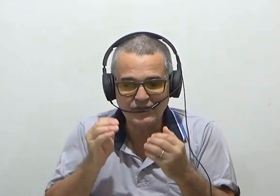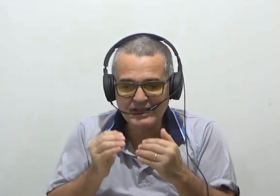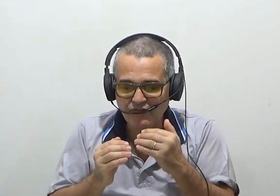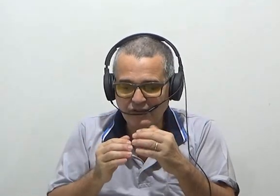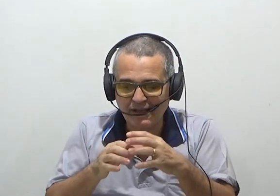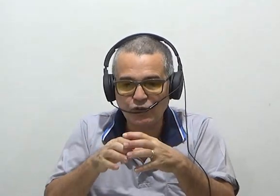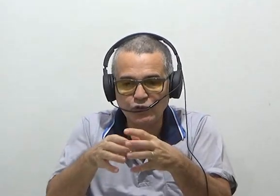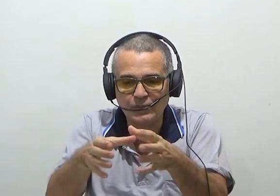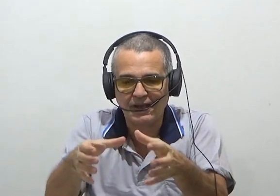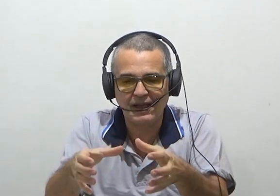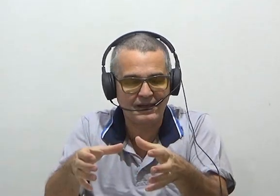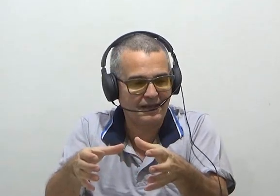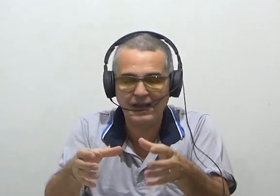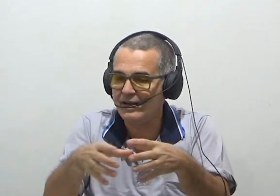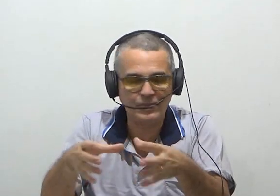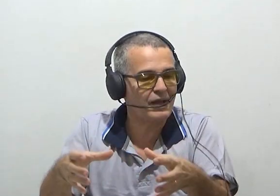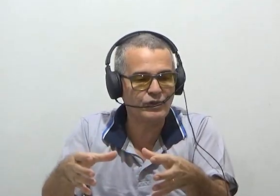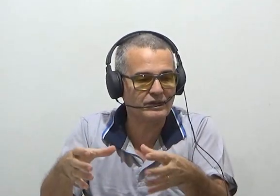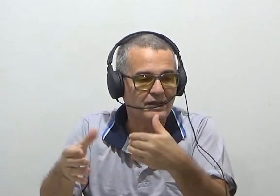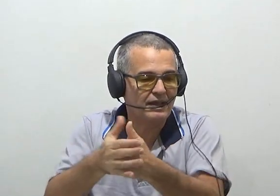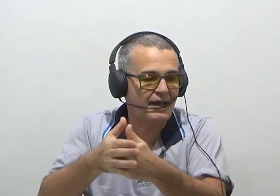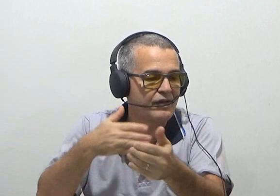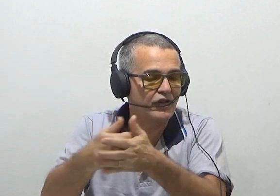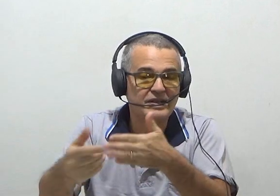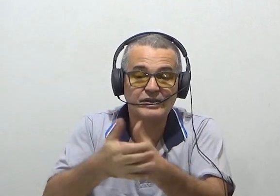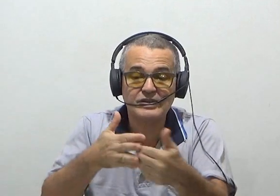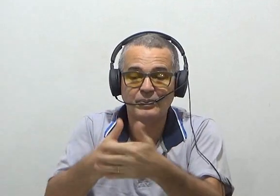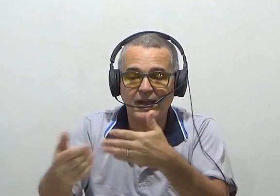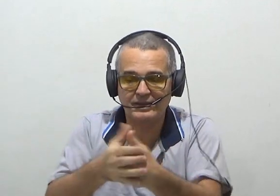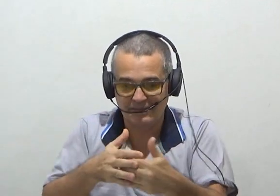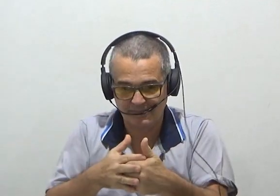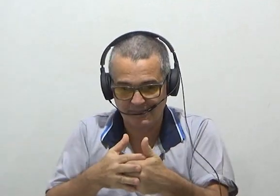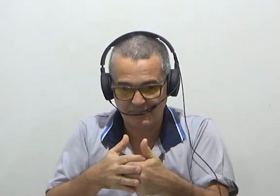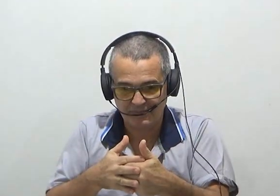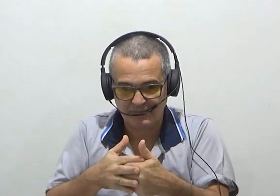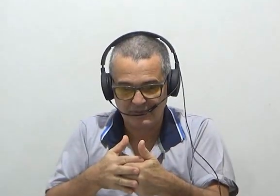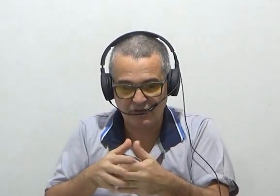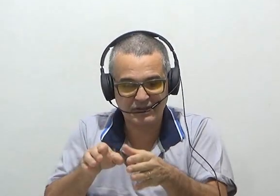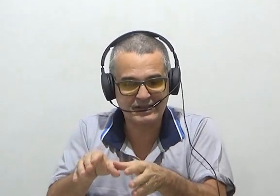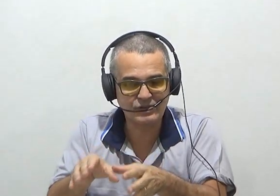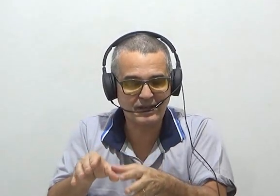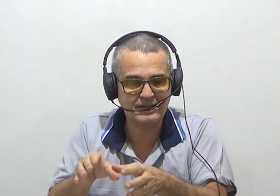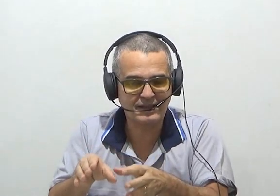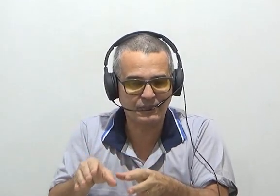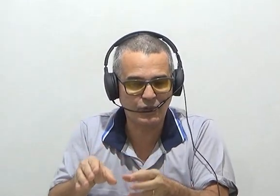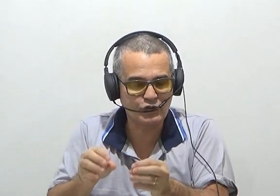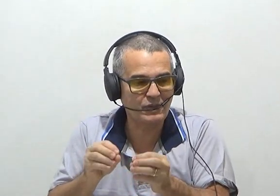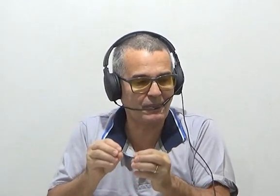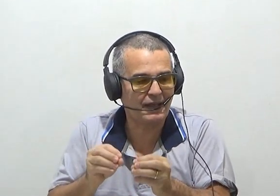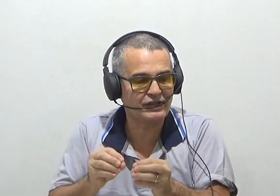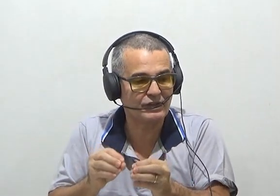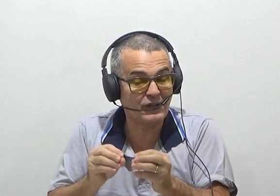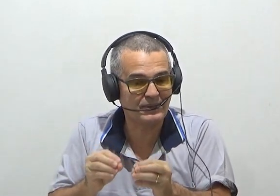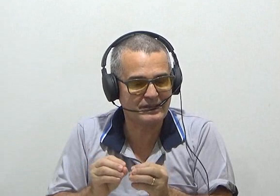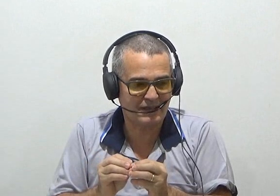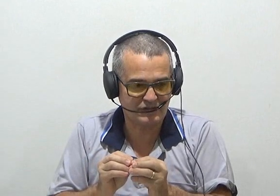Porque se você for dar tudo para ele, ele não pergunta, a informação se perde. Eu vou trazer um slide daqui a pouco sobre